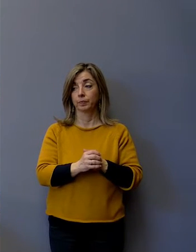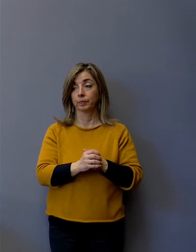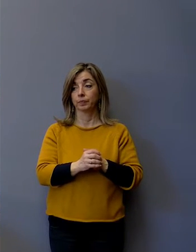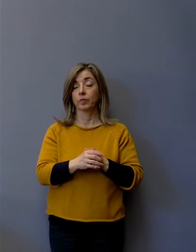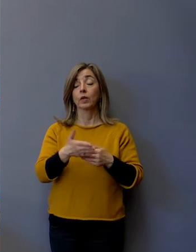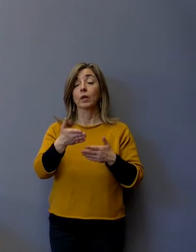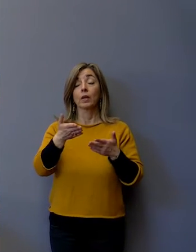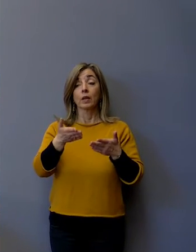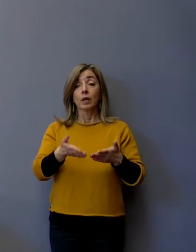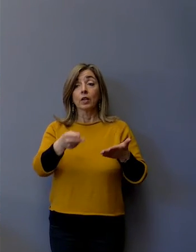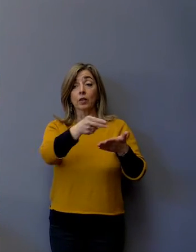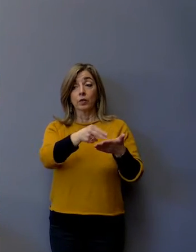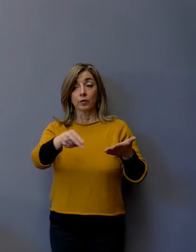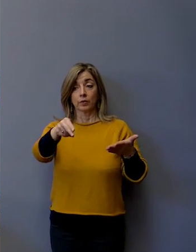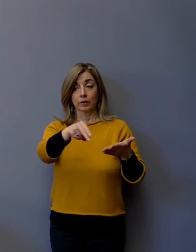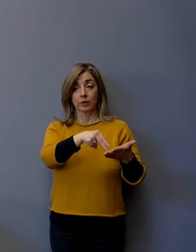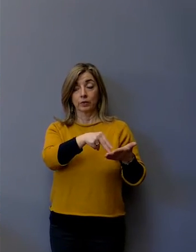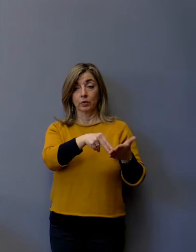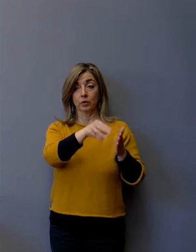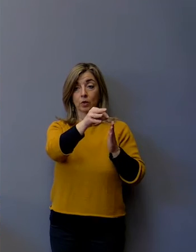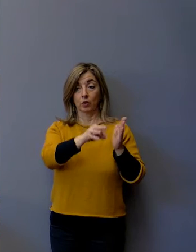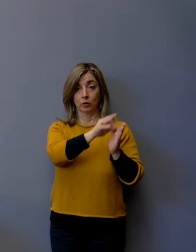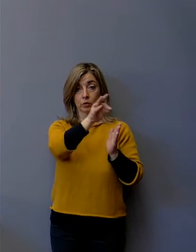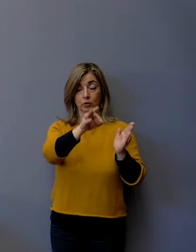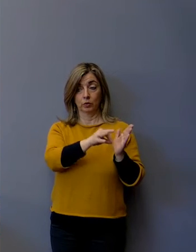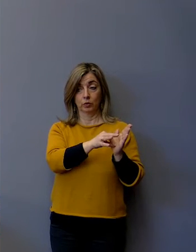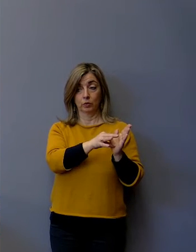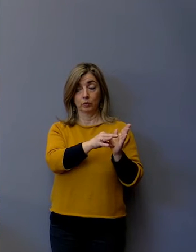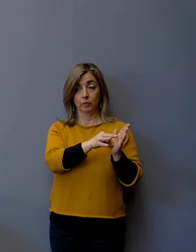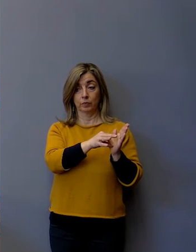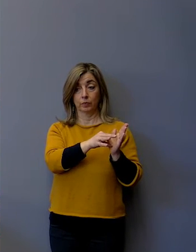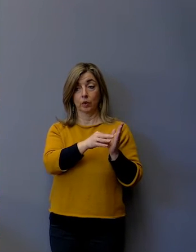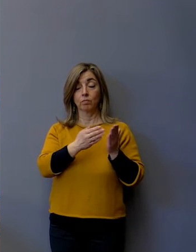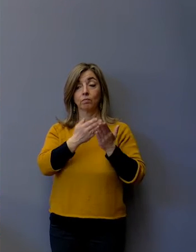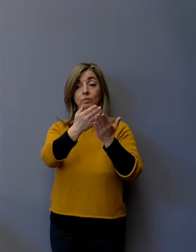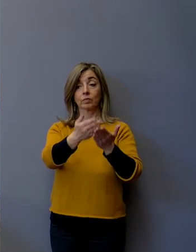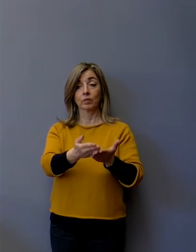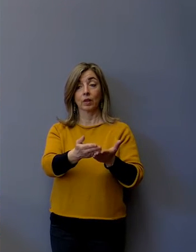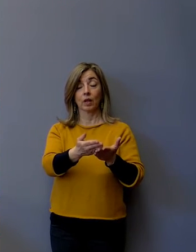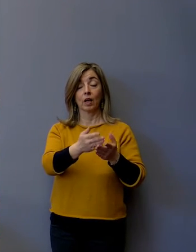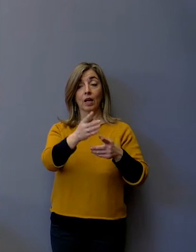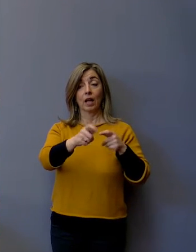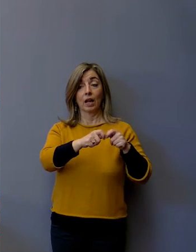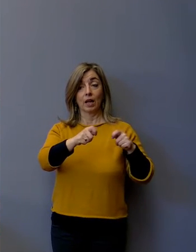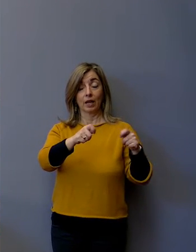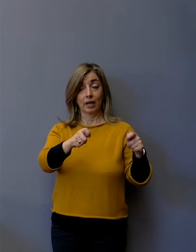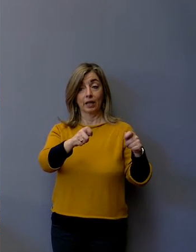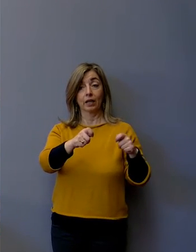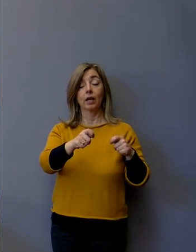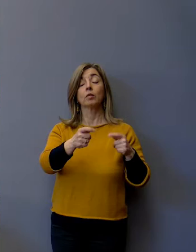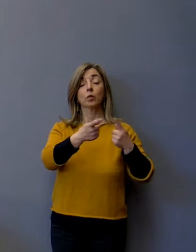ora in votazione gli ordini del giorno presentati dalla lega con parere favorevole della giunta